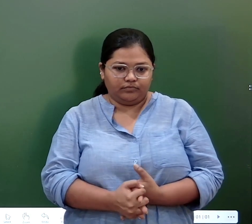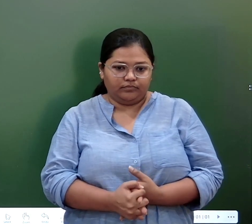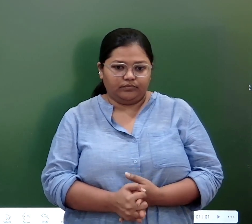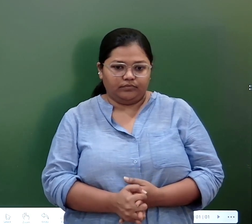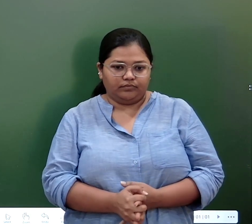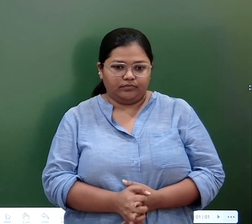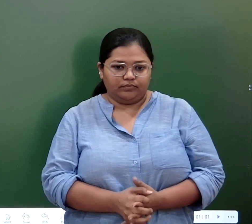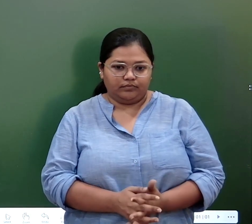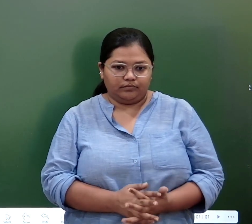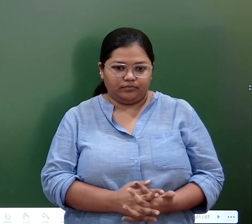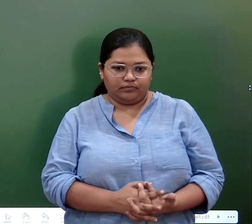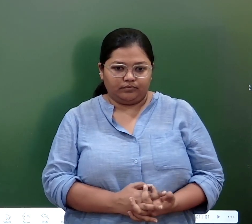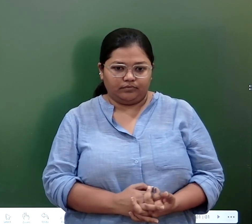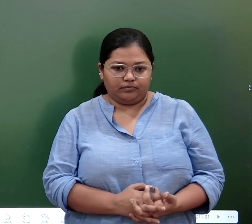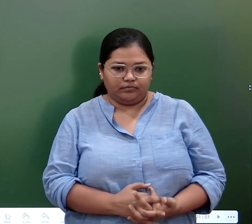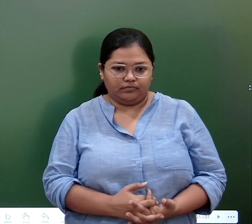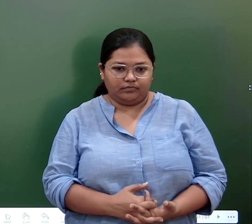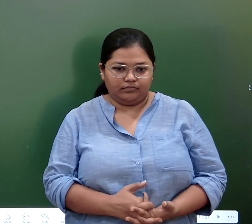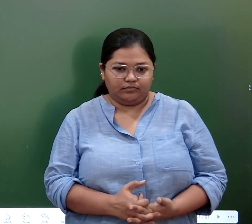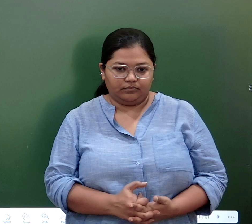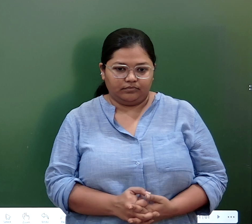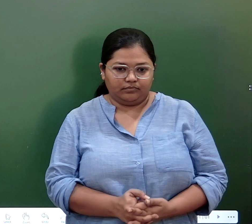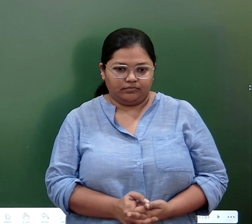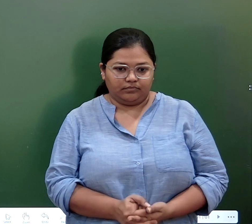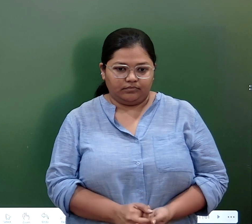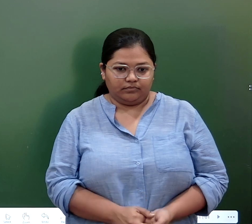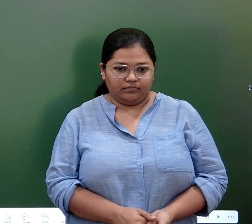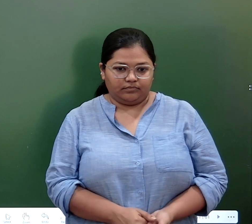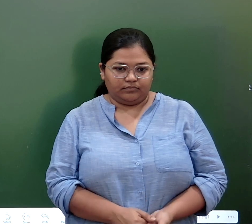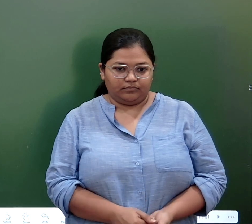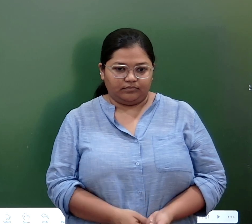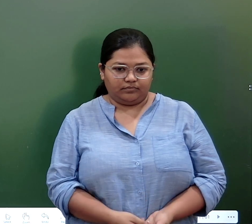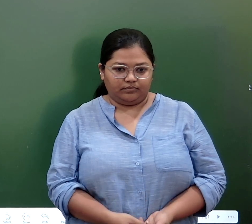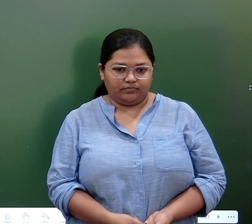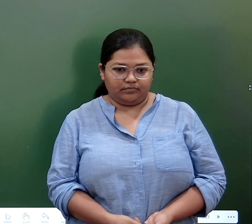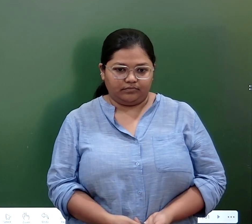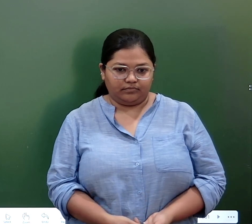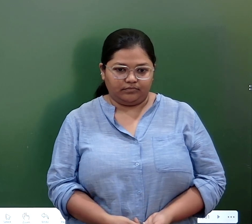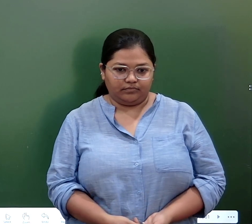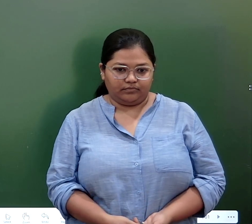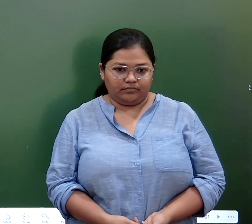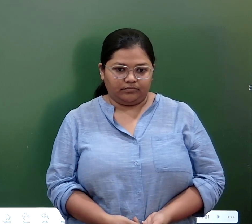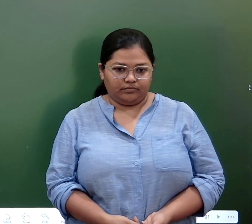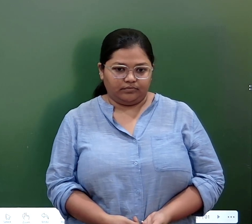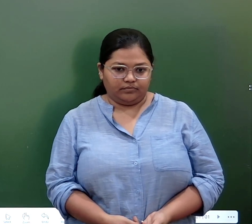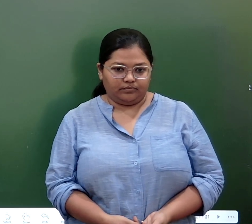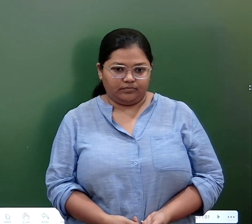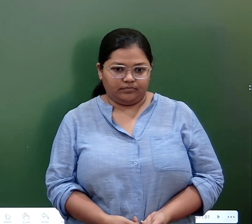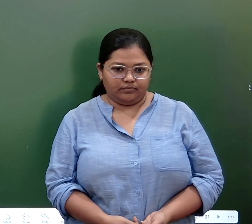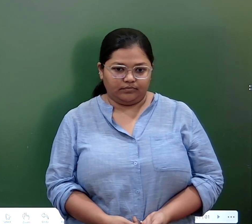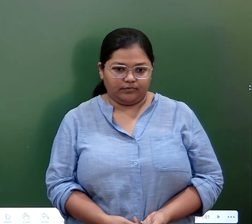ठीक। तो पहला लिखो संत ज्ञानेश्वर, संत ज्ञानेश्वर,